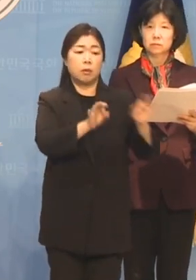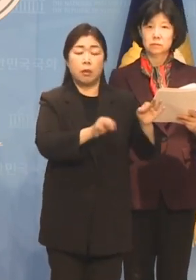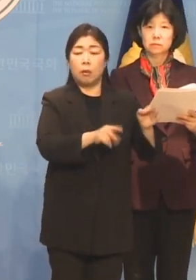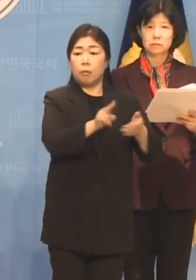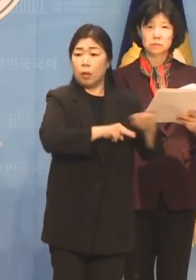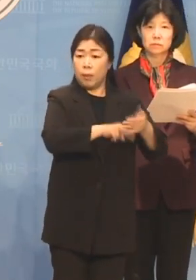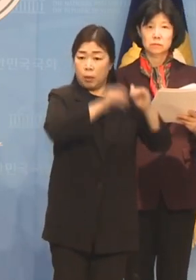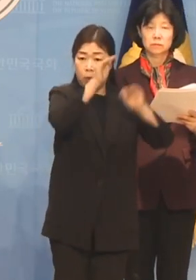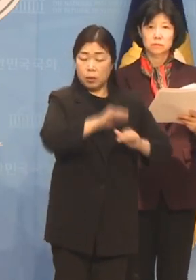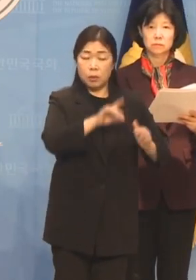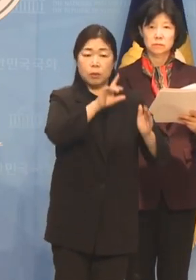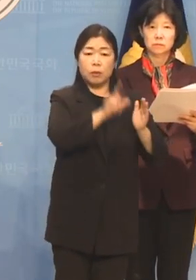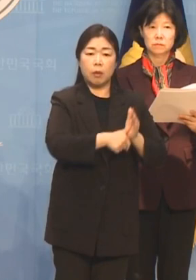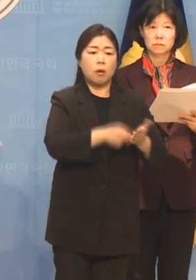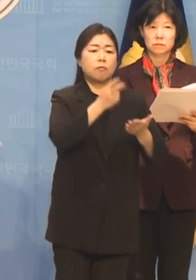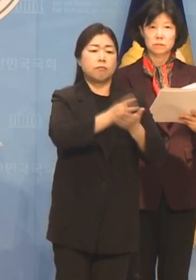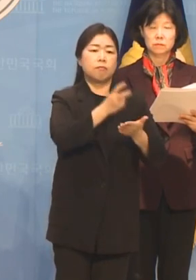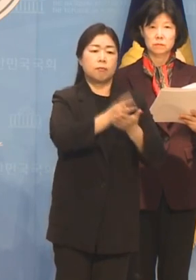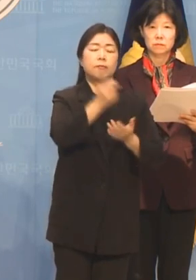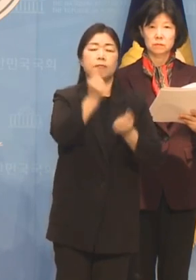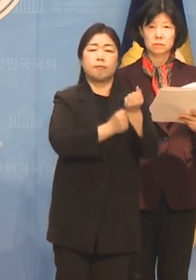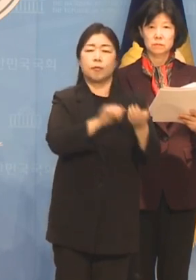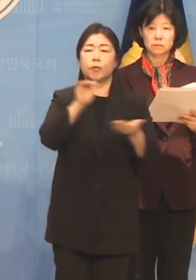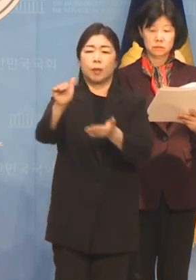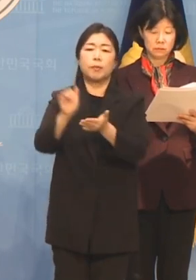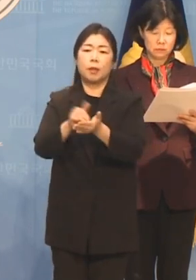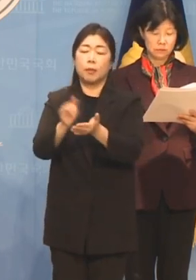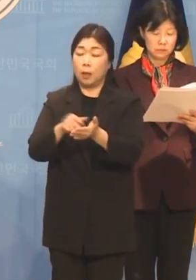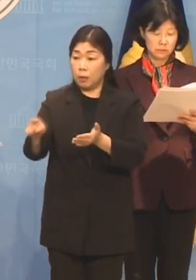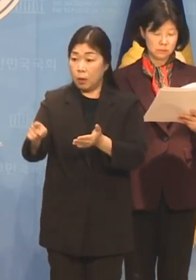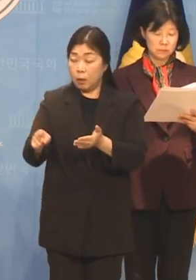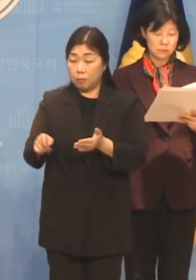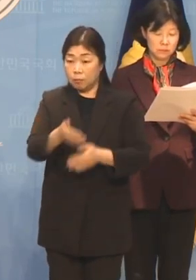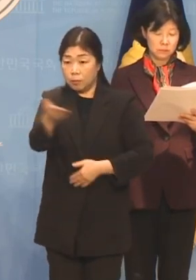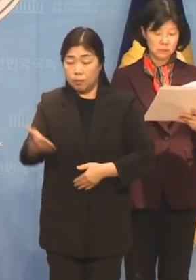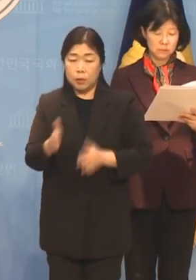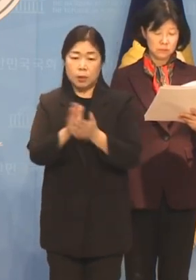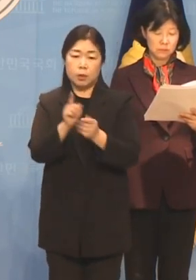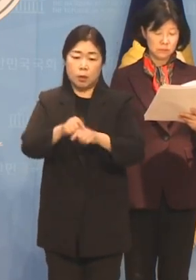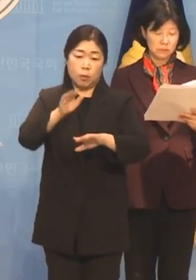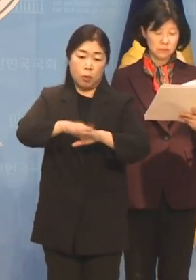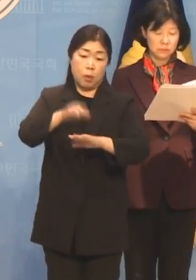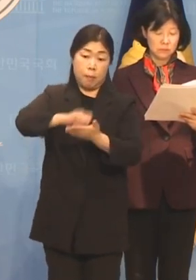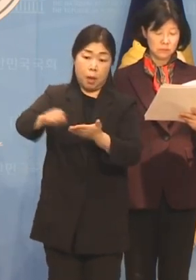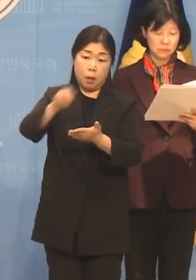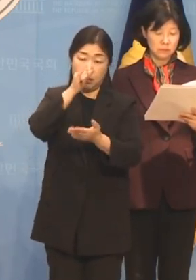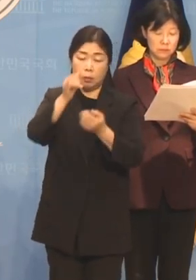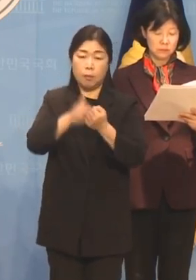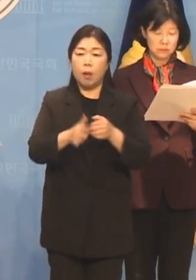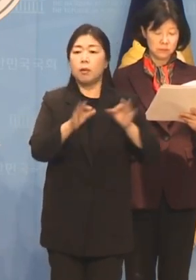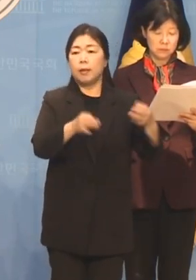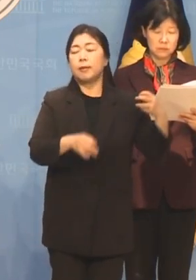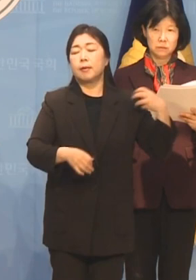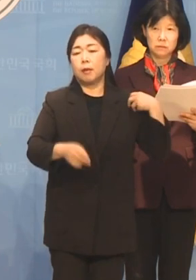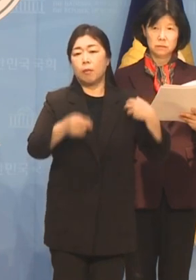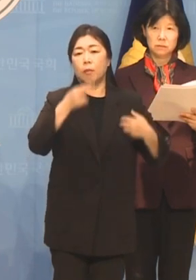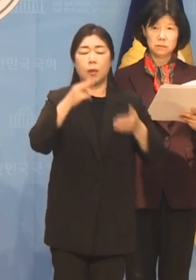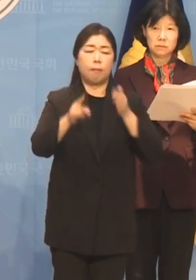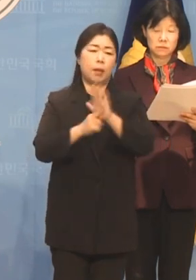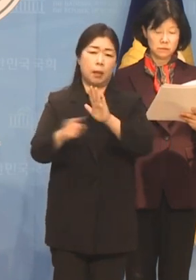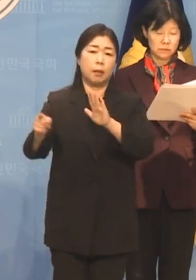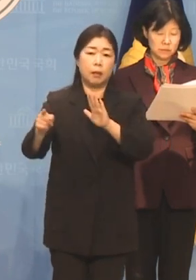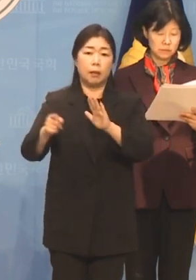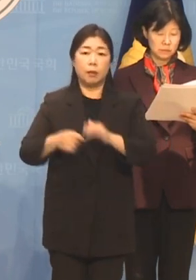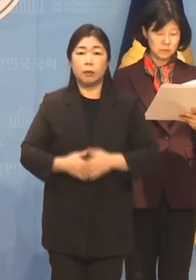판매 과정에서 규정대로 설명했고 고객들이 직접 관련 서류에 사인했기에 은행의 책임이 없다고